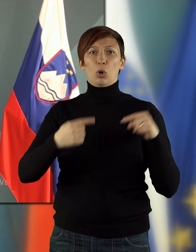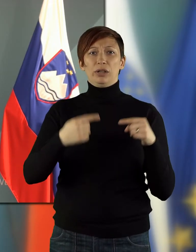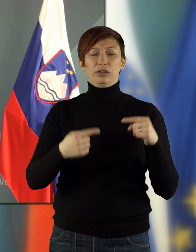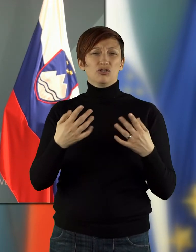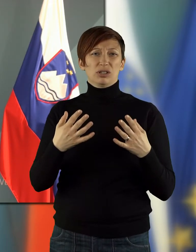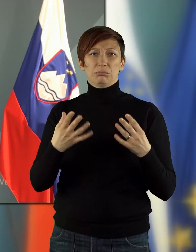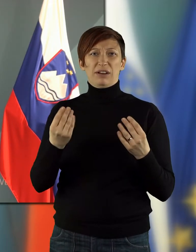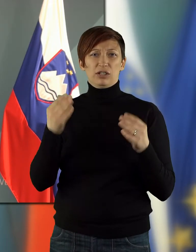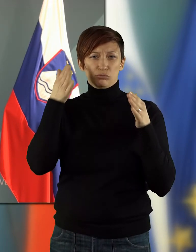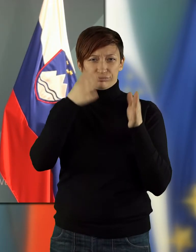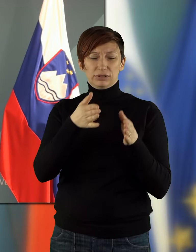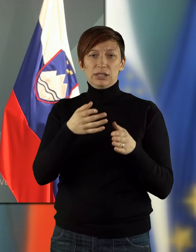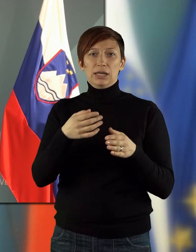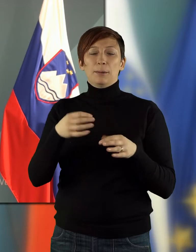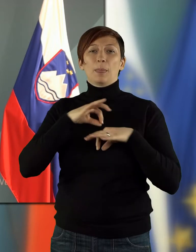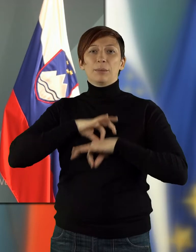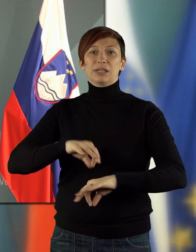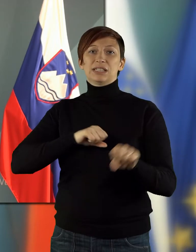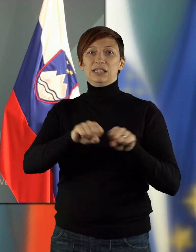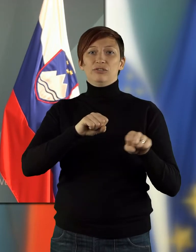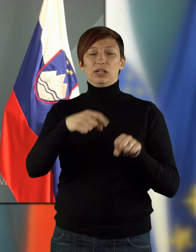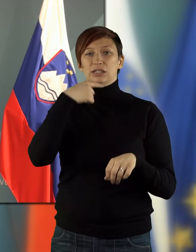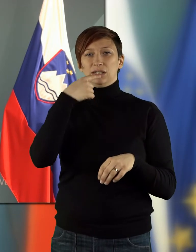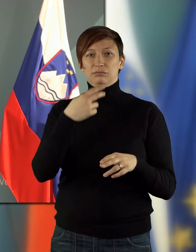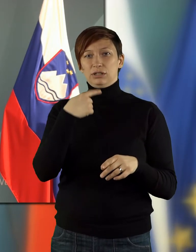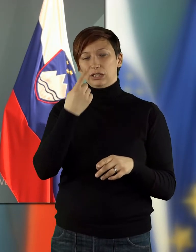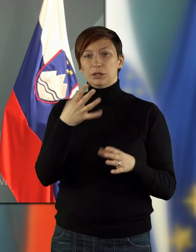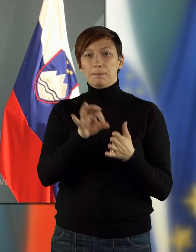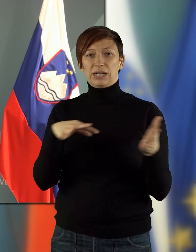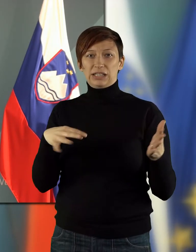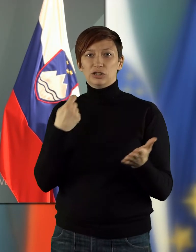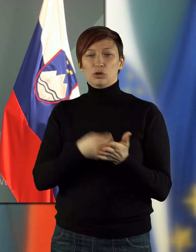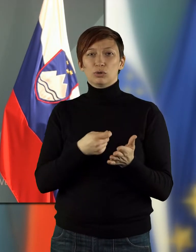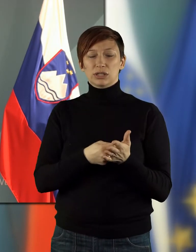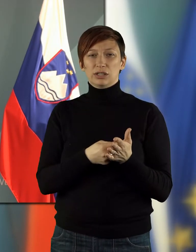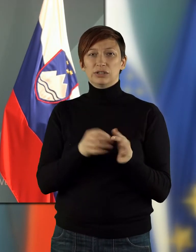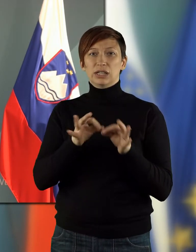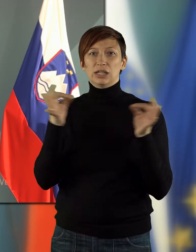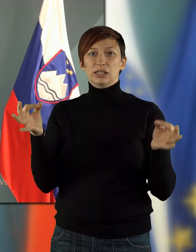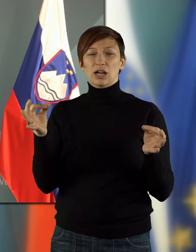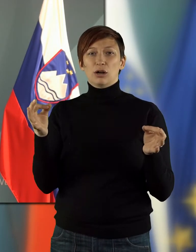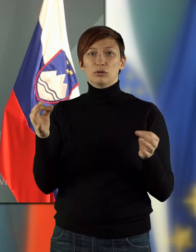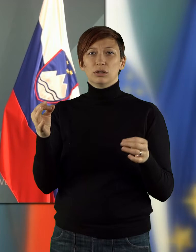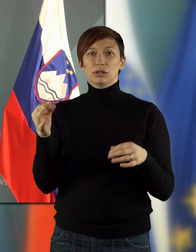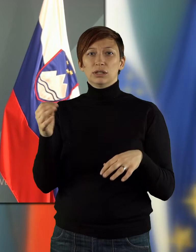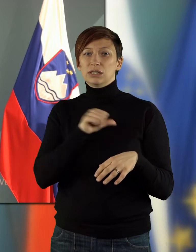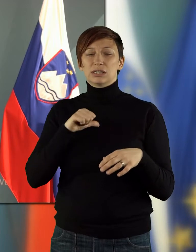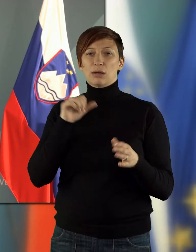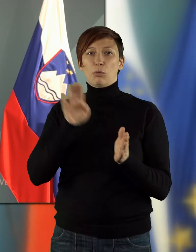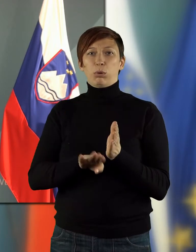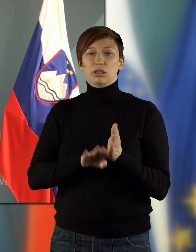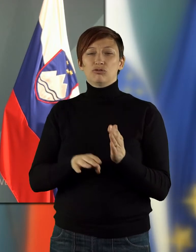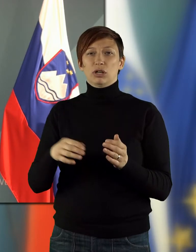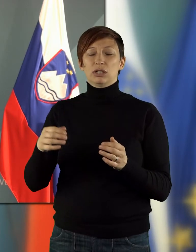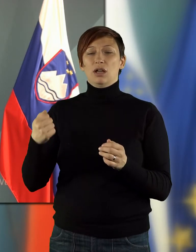način spolitiziran. Predsednik vlade je predejal, da je to, bom rekla, prehitro ocenjevanje javno in namerno